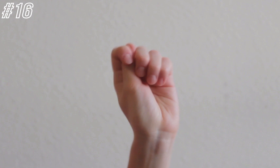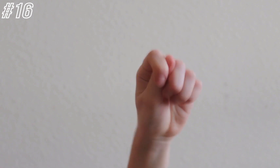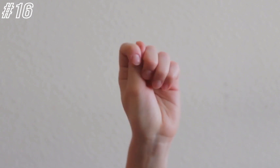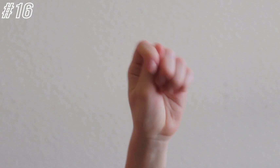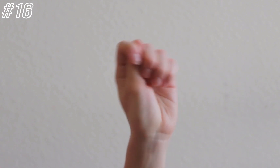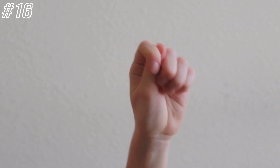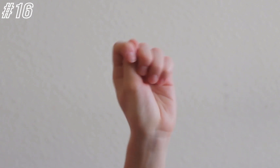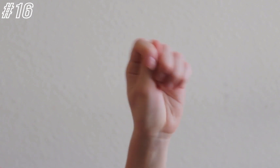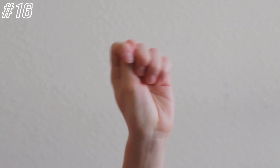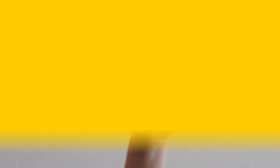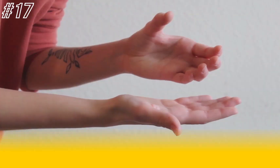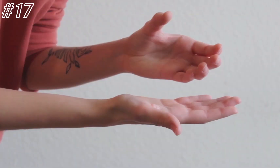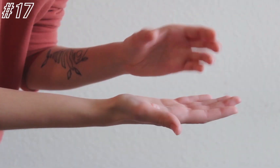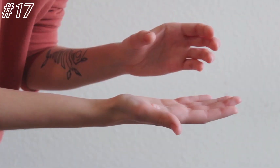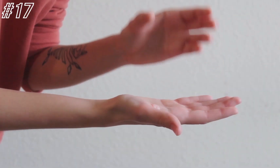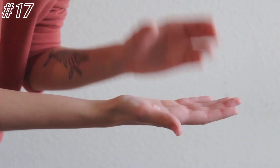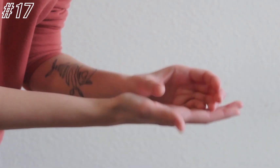をひねります。